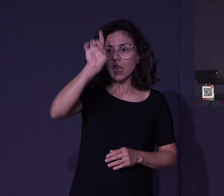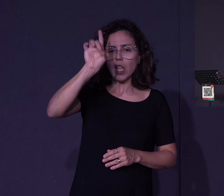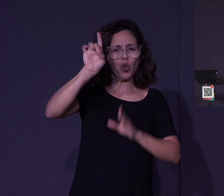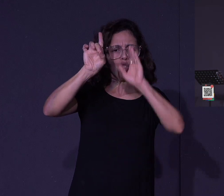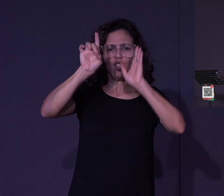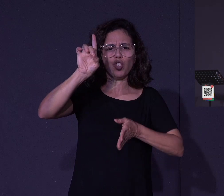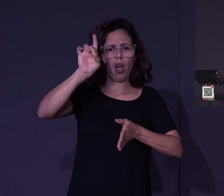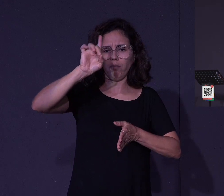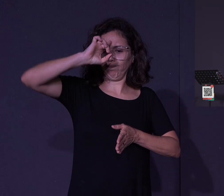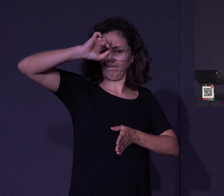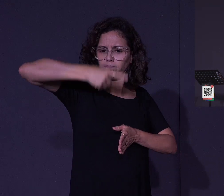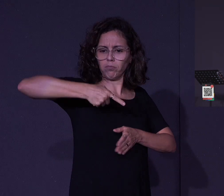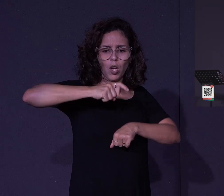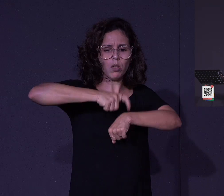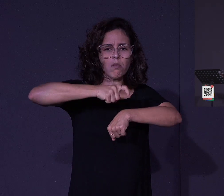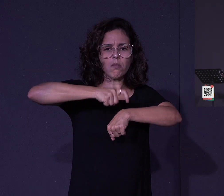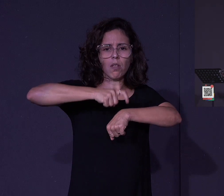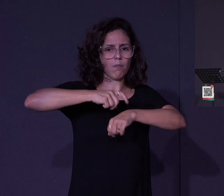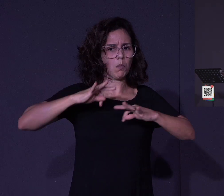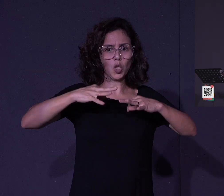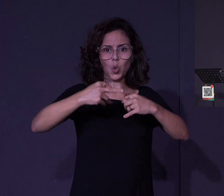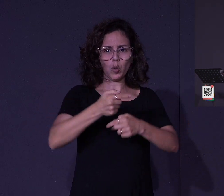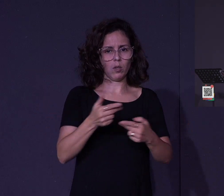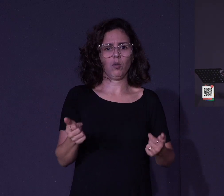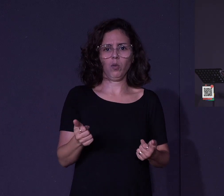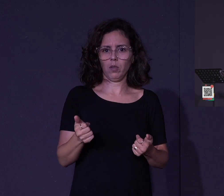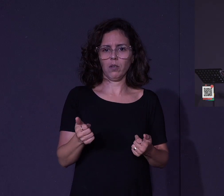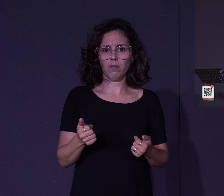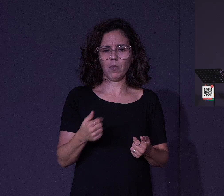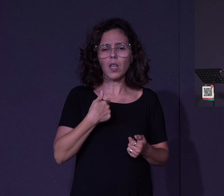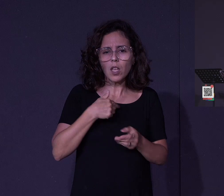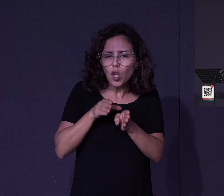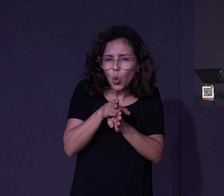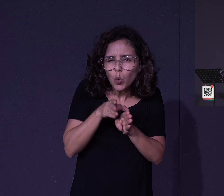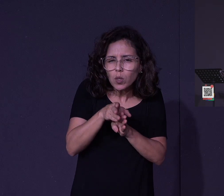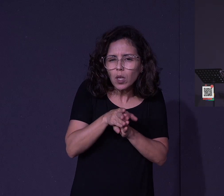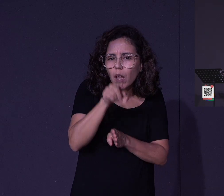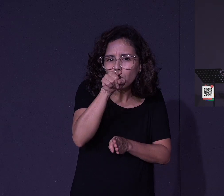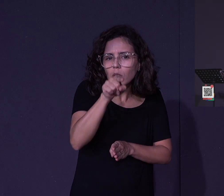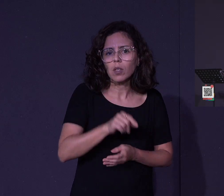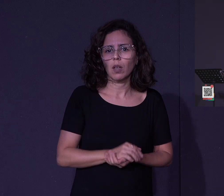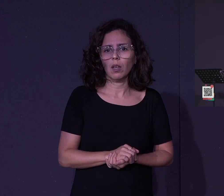para todas as coisas. E posso te dar um conselho nessa noite? Se encaixe nesse cronograma.